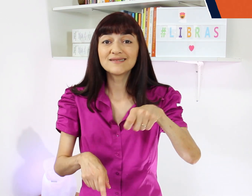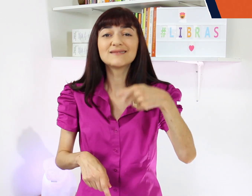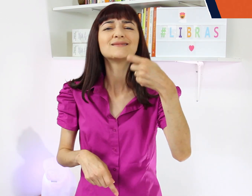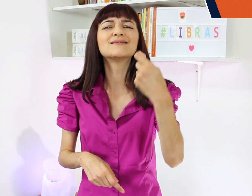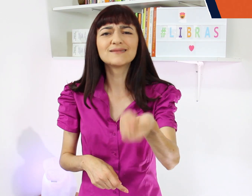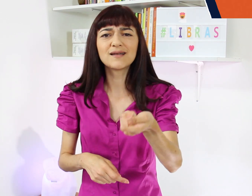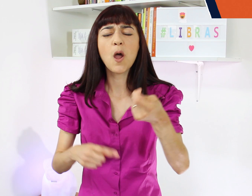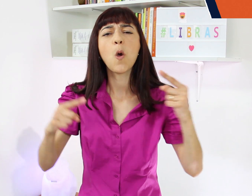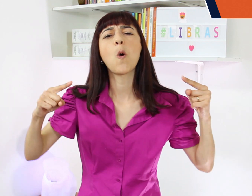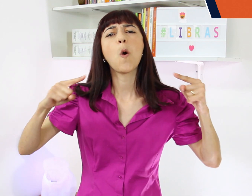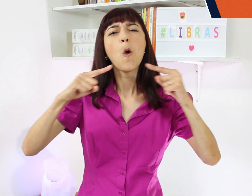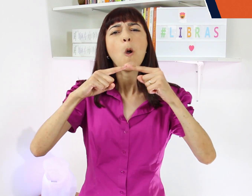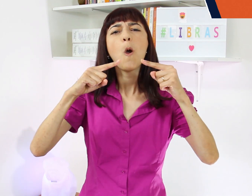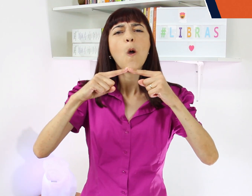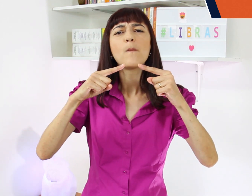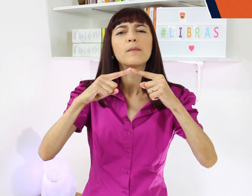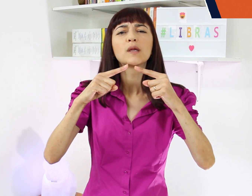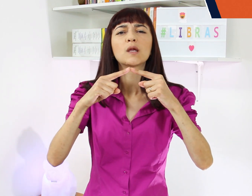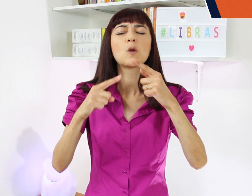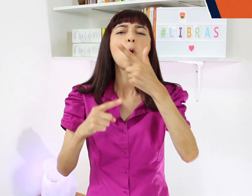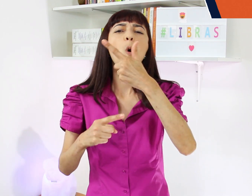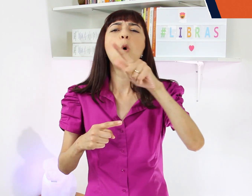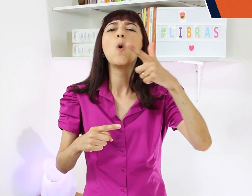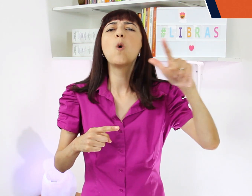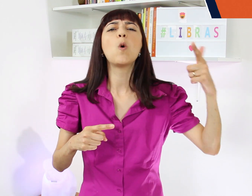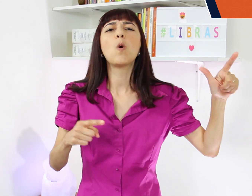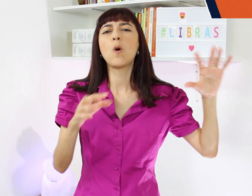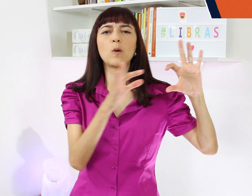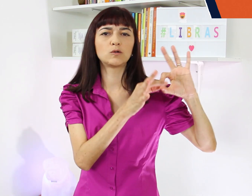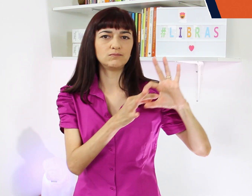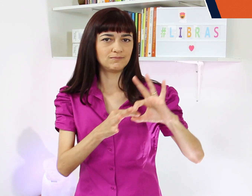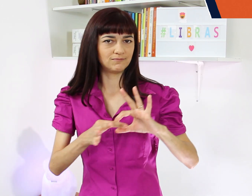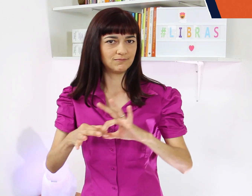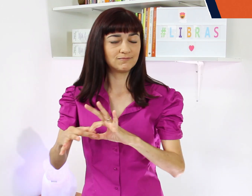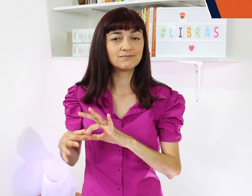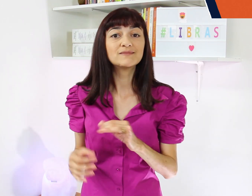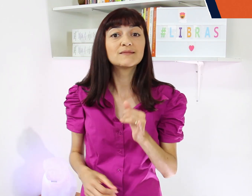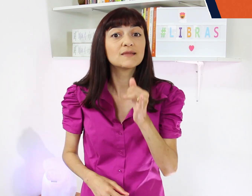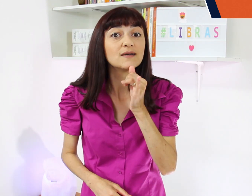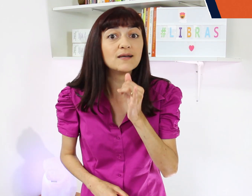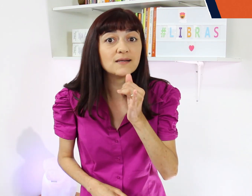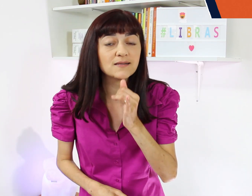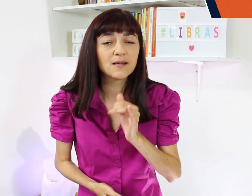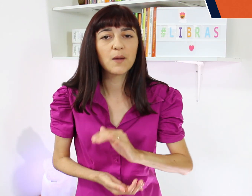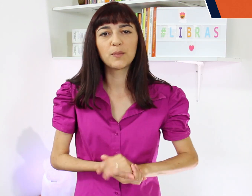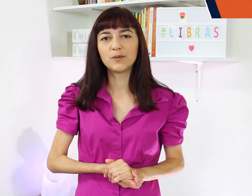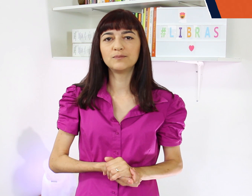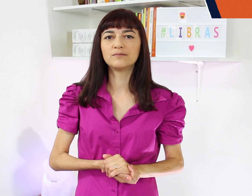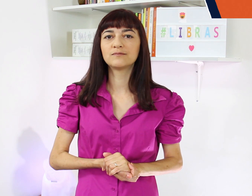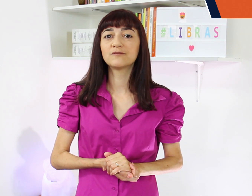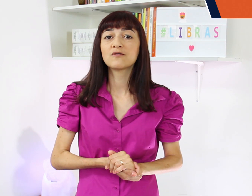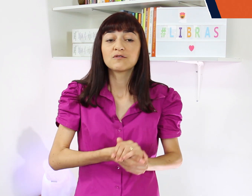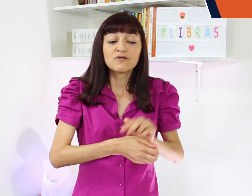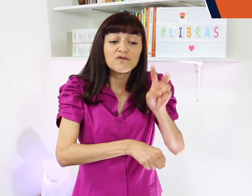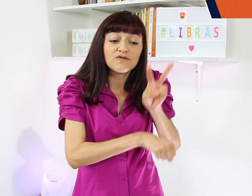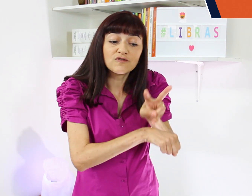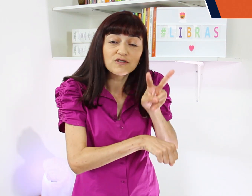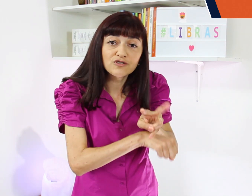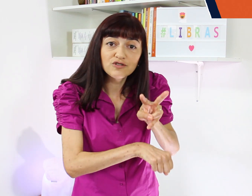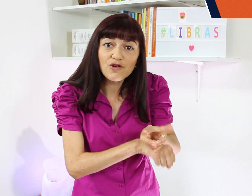coisa, esse sinal, ele combina também com diversos contextos. Por exemplo, eu estou ali